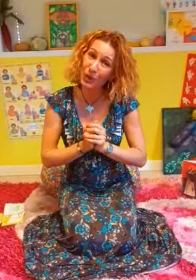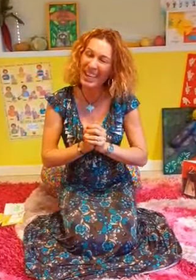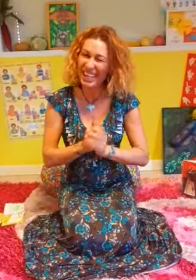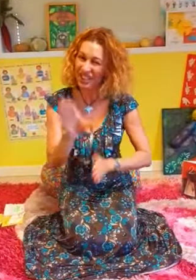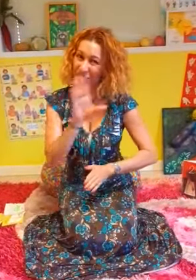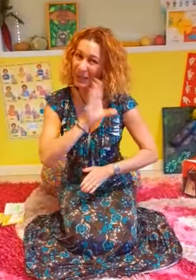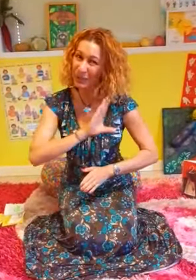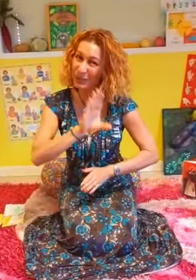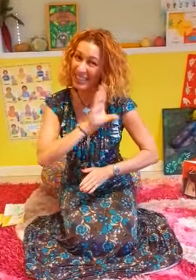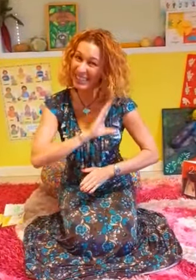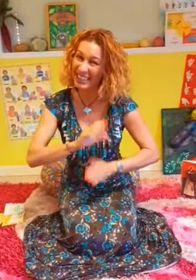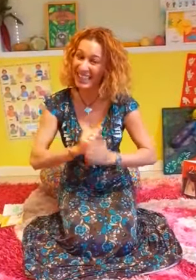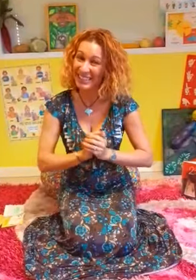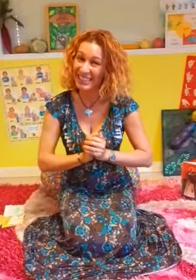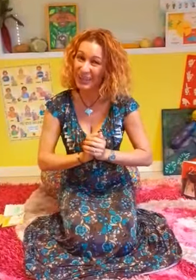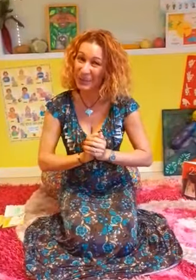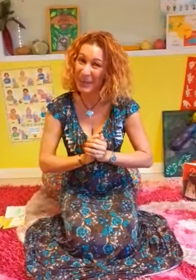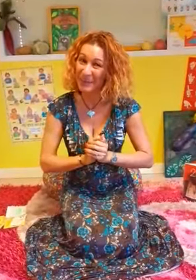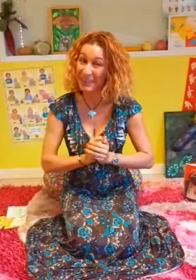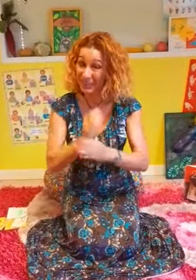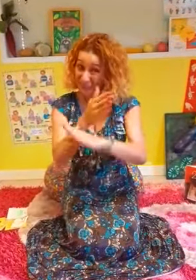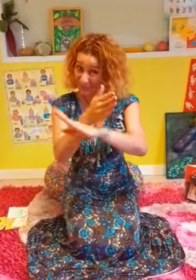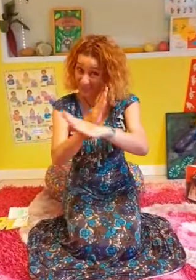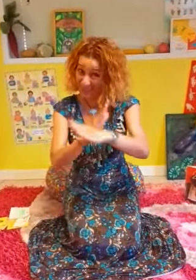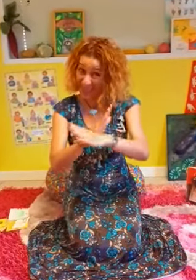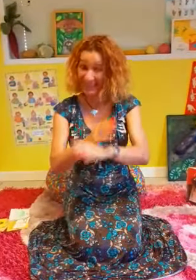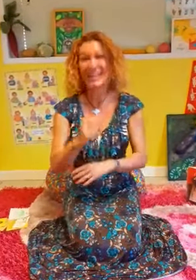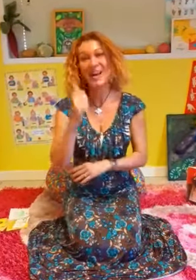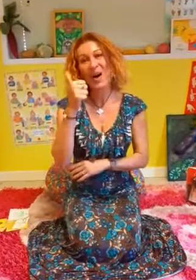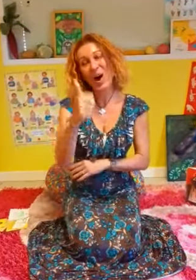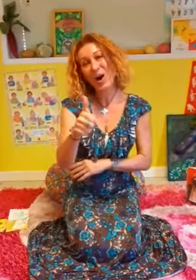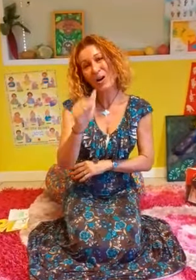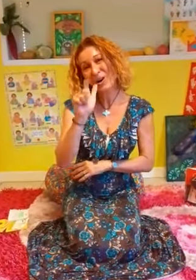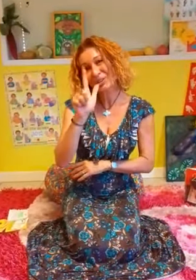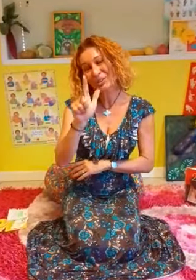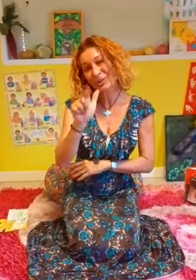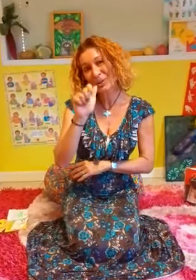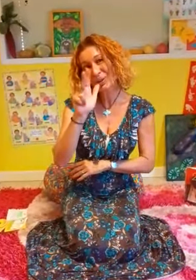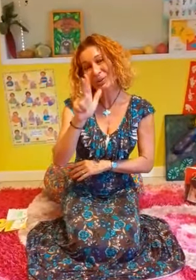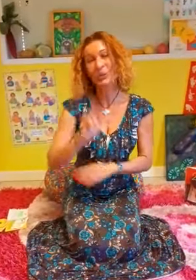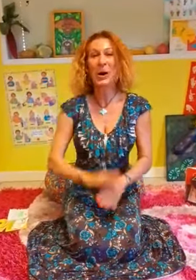et j'espère que vous allez essayer de la signer demain. Vous êtes prêts ? Un, deux, trois.